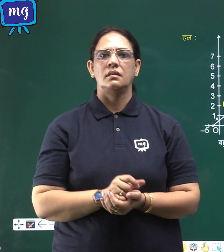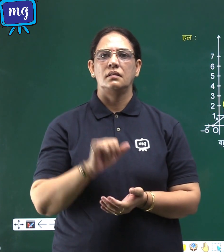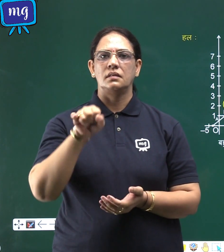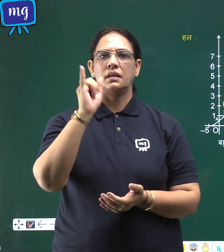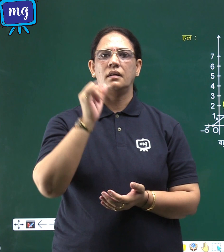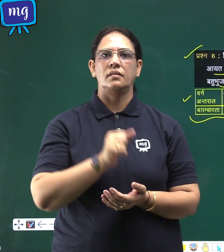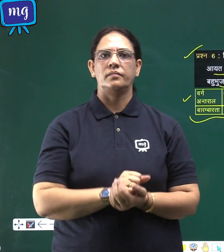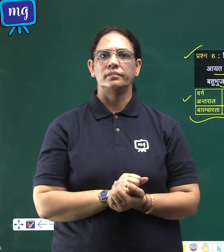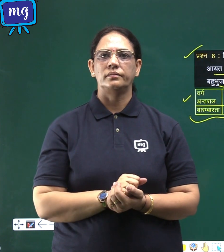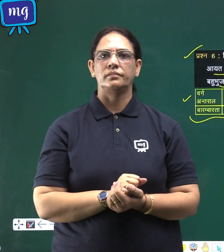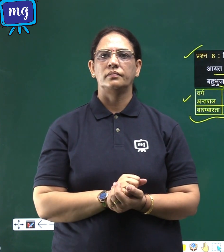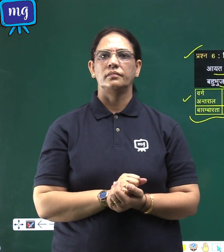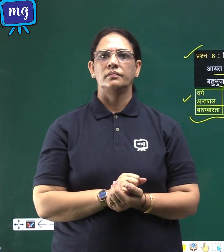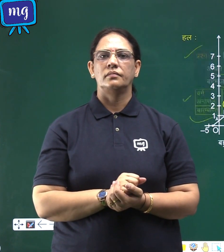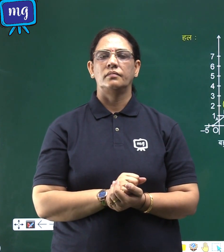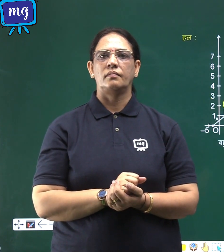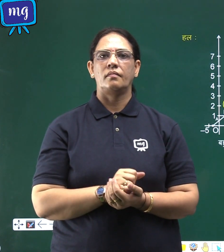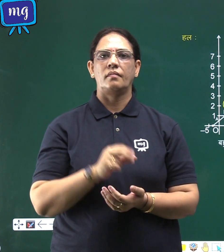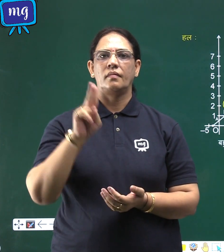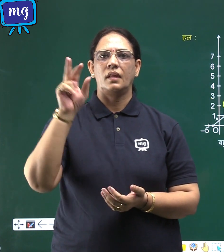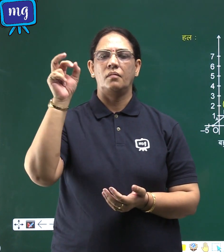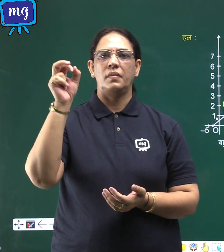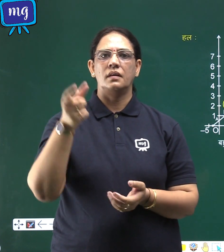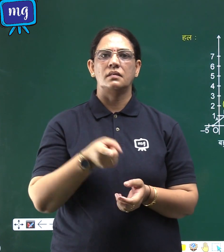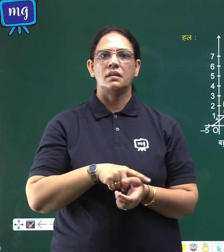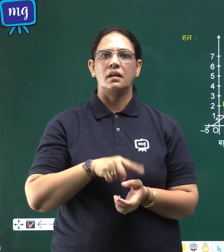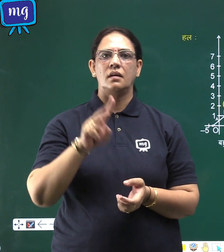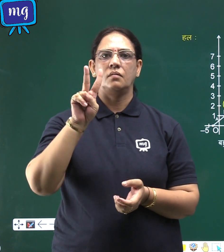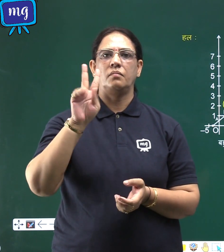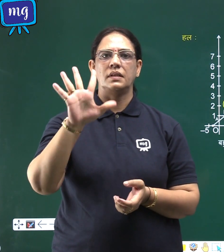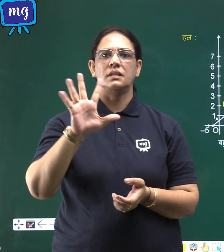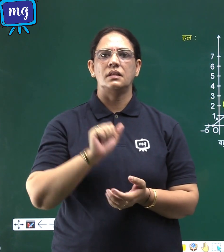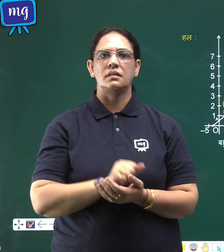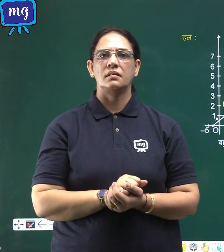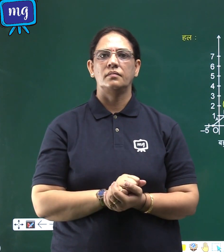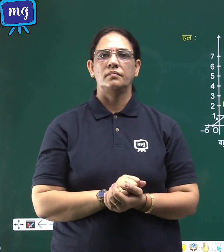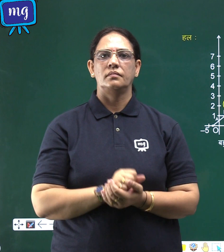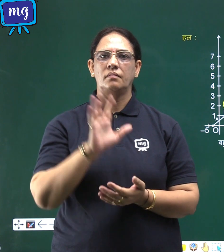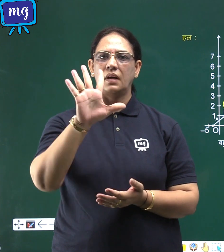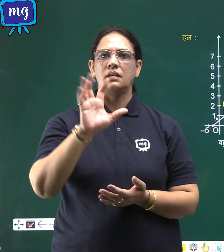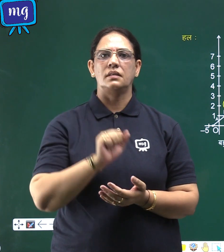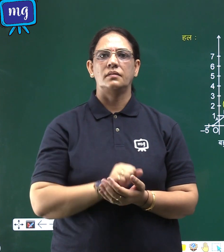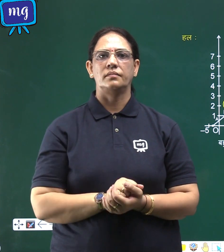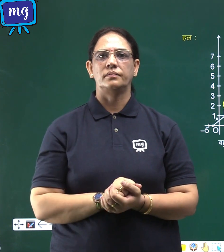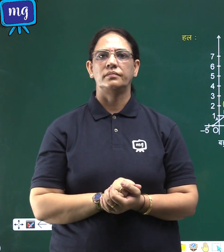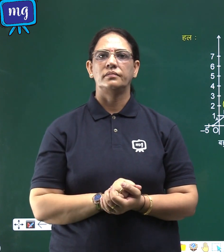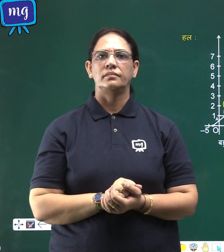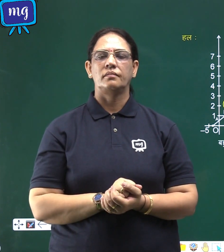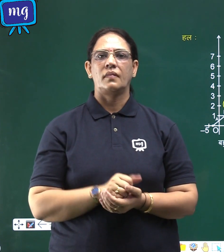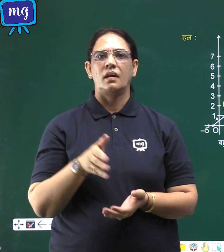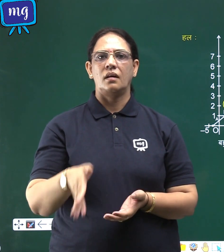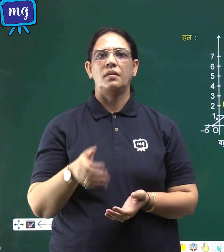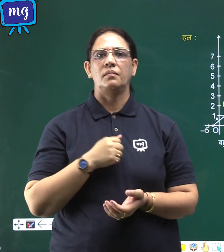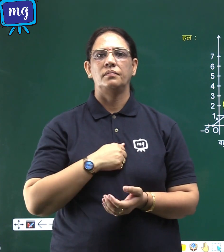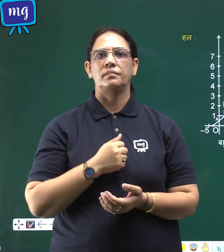छह, वीश से पच्चीश, पांच, अब